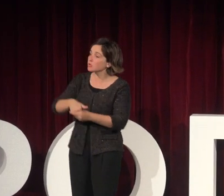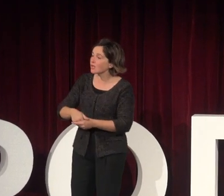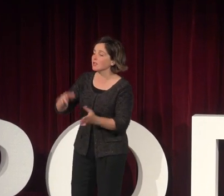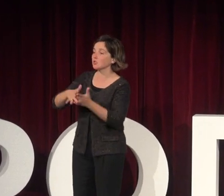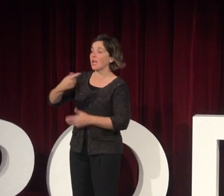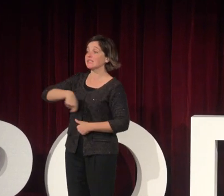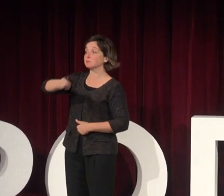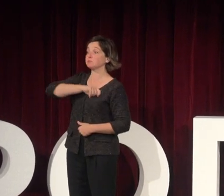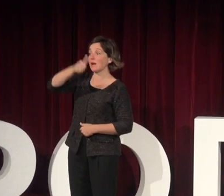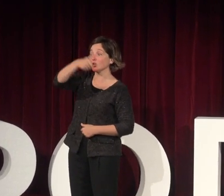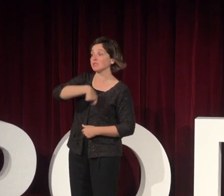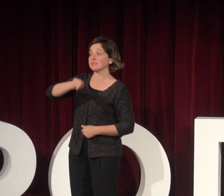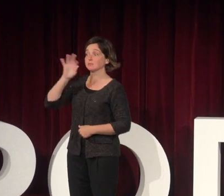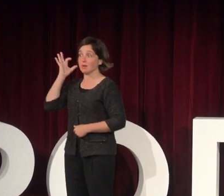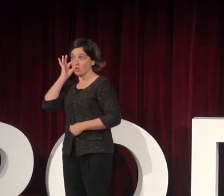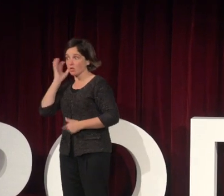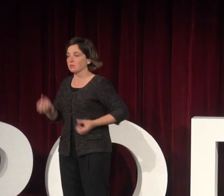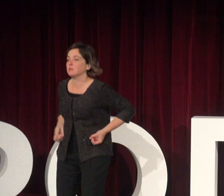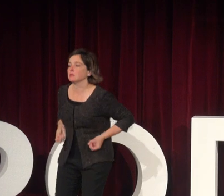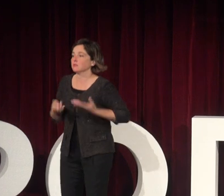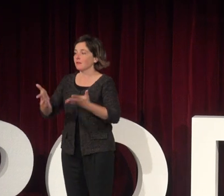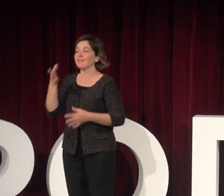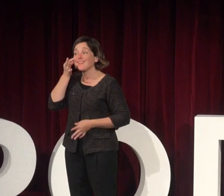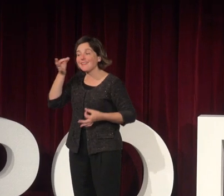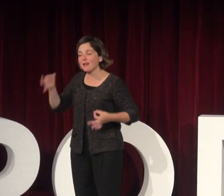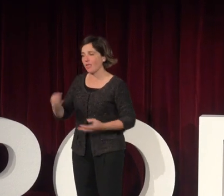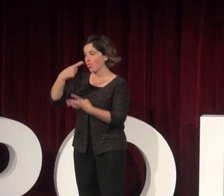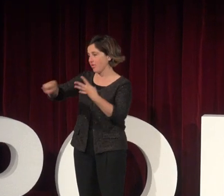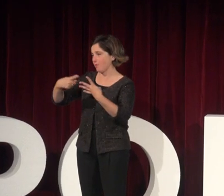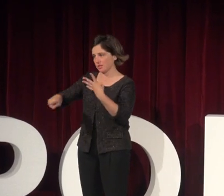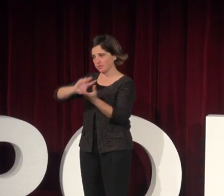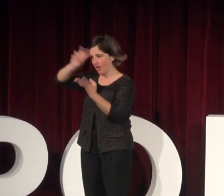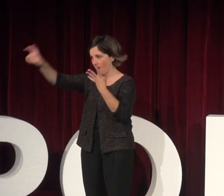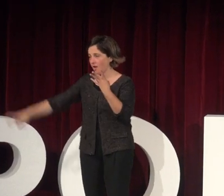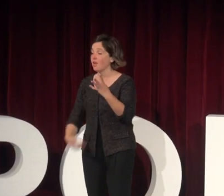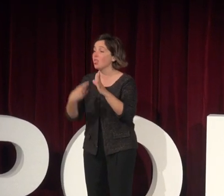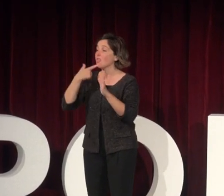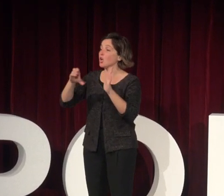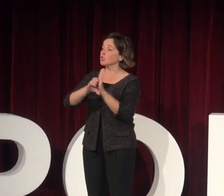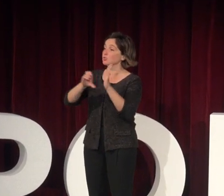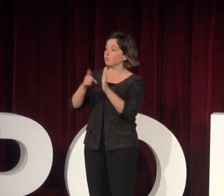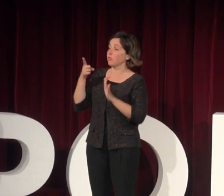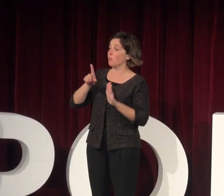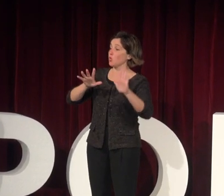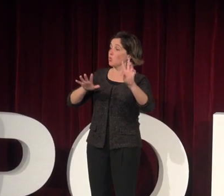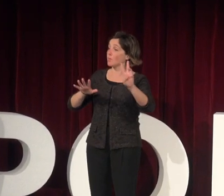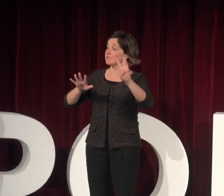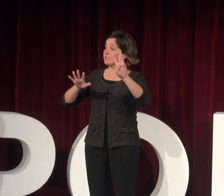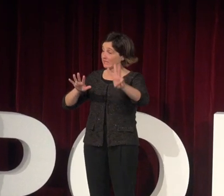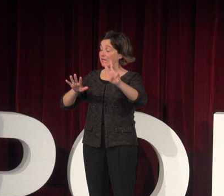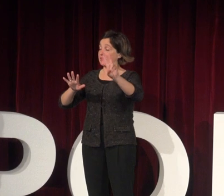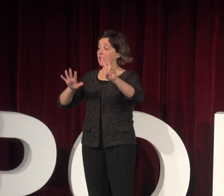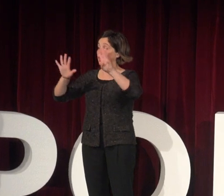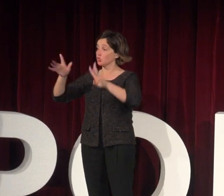los españoles y a españolas se ha expresado una realidad diversa, que la Constitución del 78, vigilada